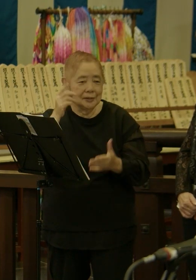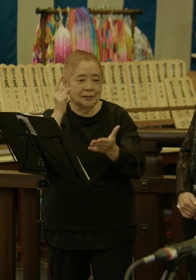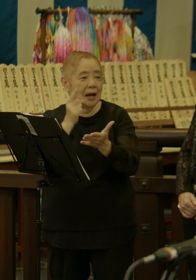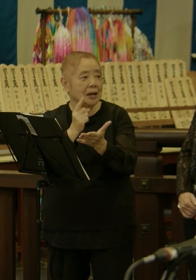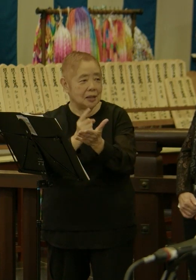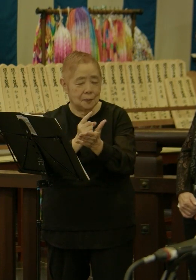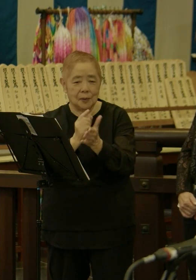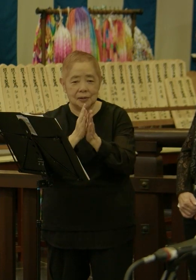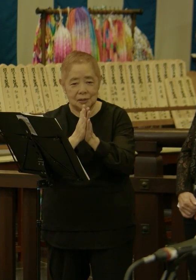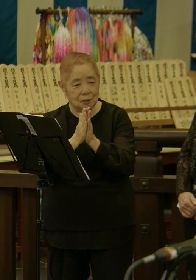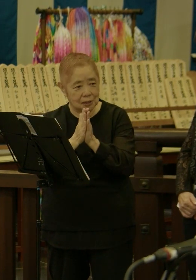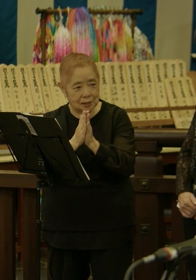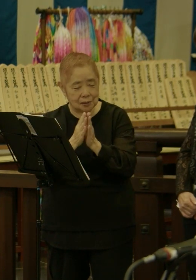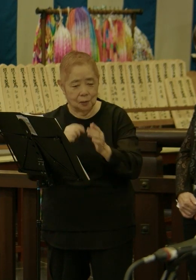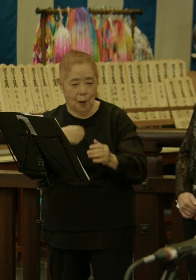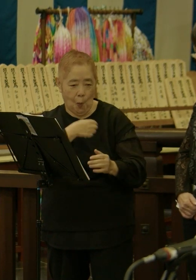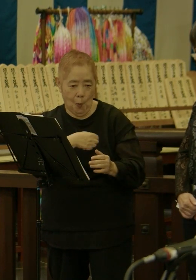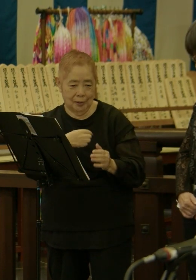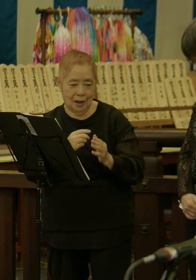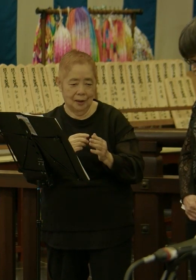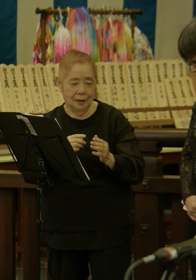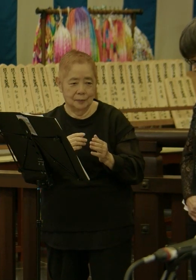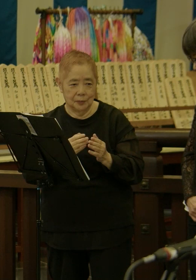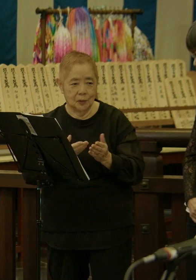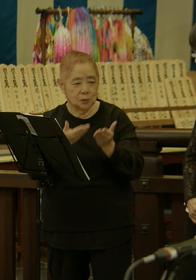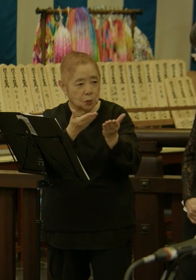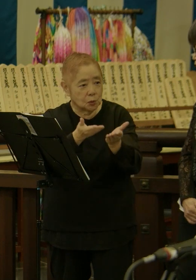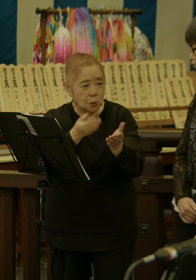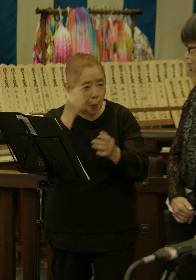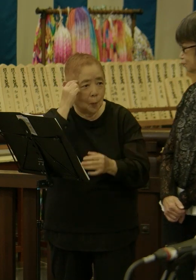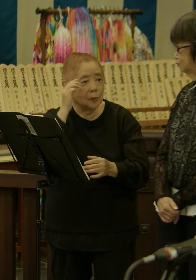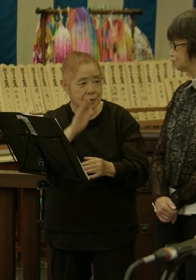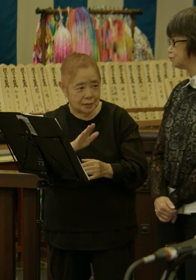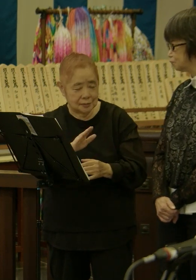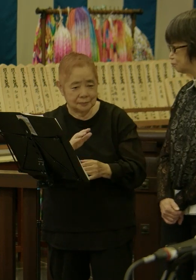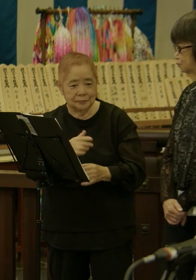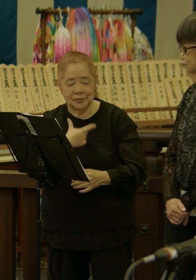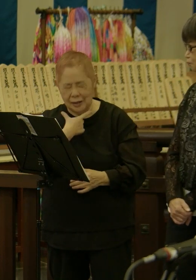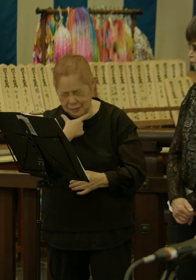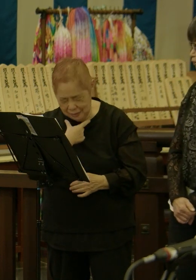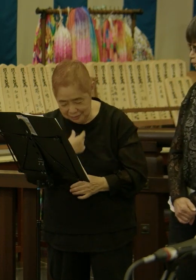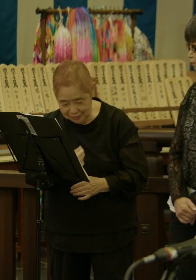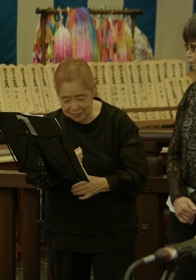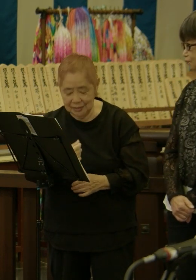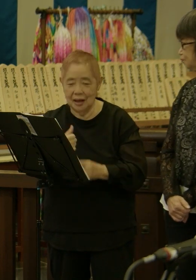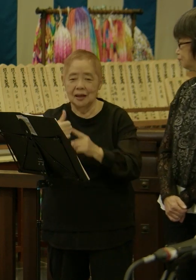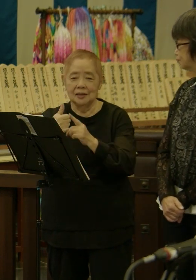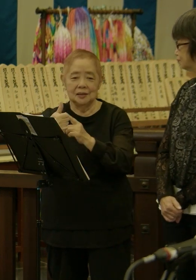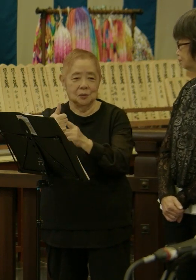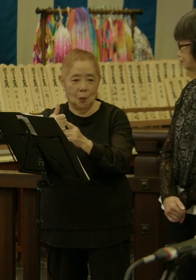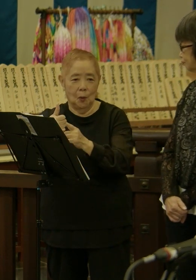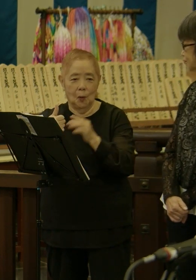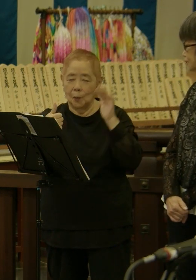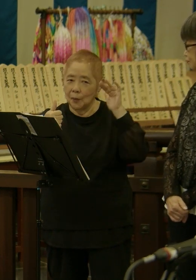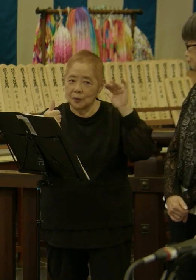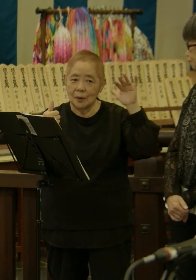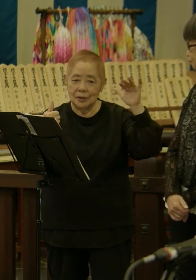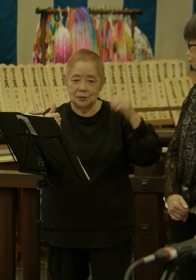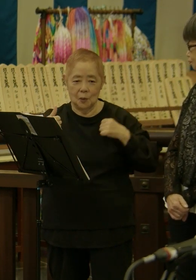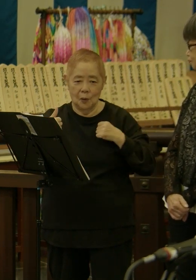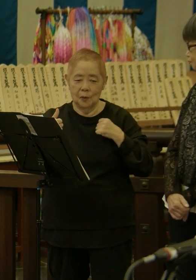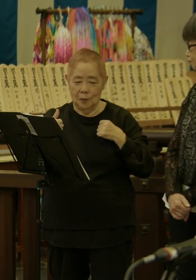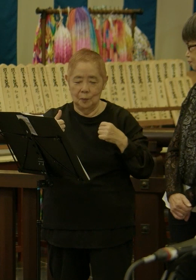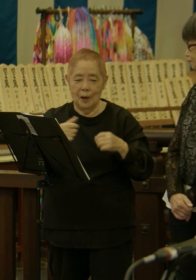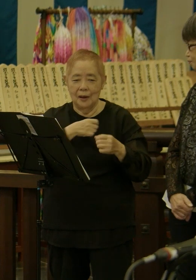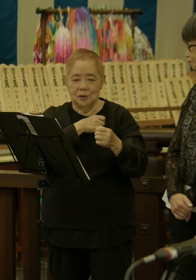りとか思いって届くと思うんですね。そして大好きな人を思い浮かべると勇気が出る、そ